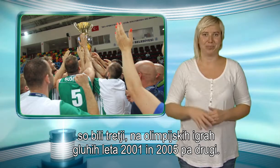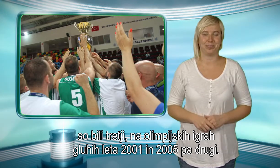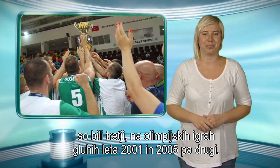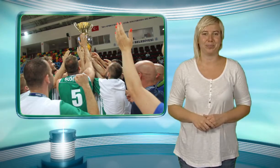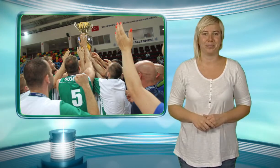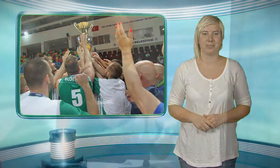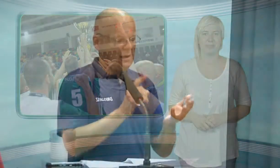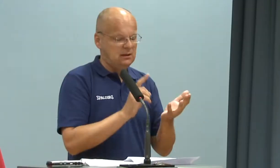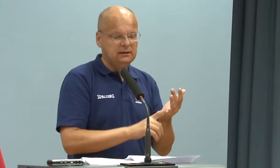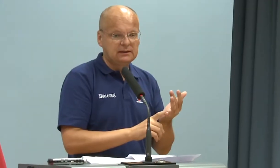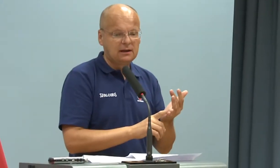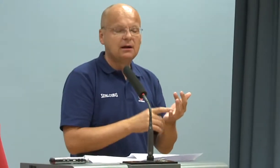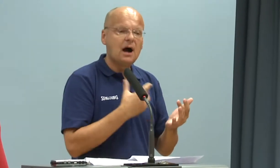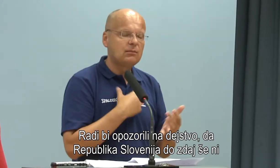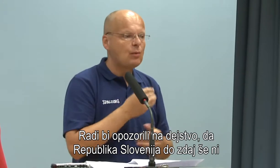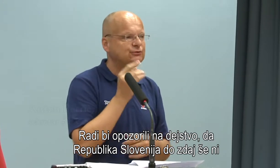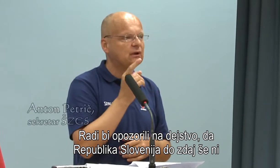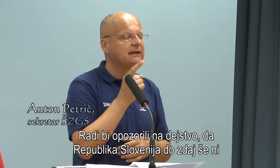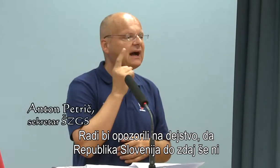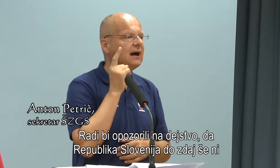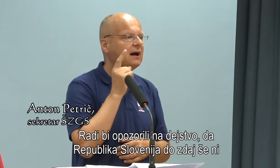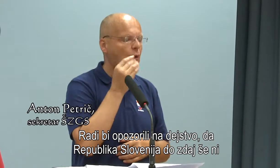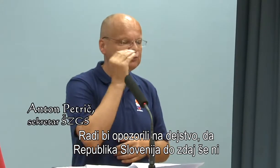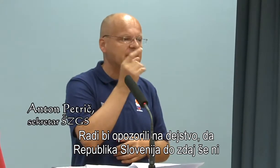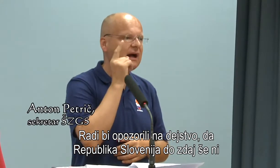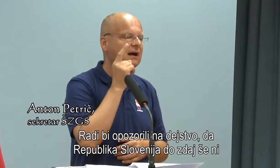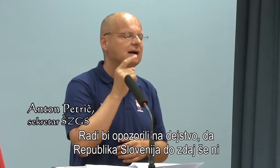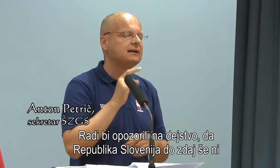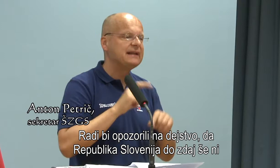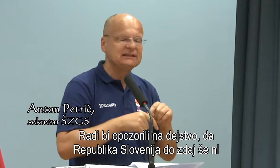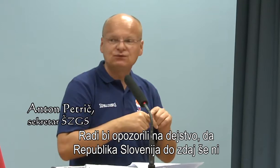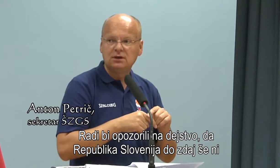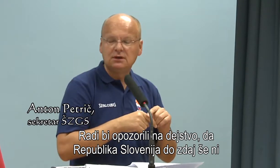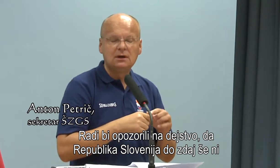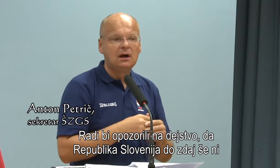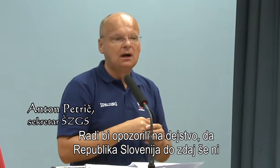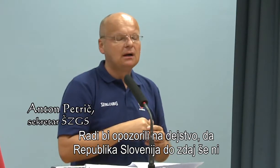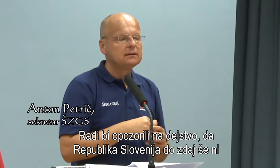drugi. Športniki in radi bi upozorili na dejstvo,